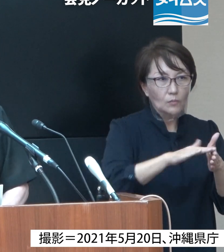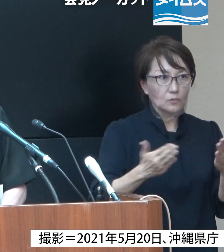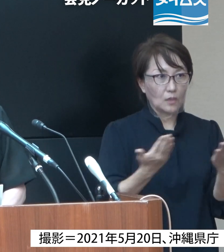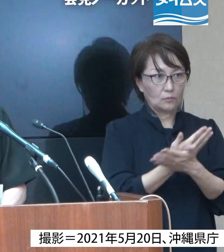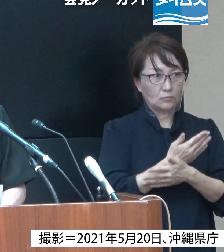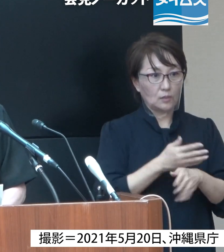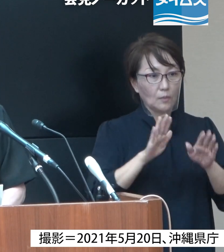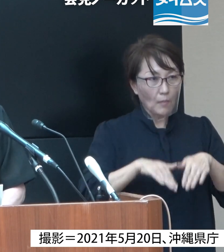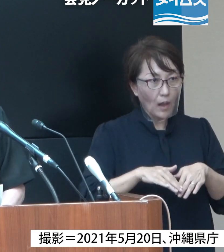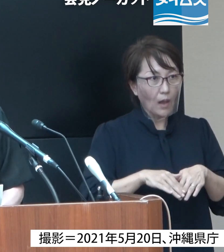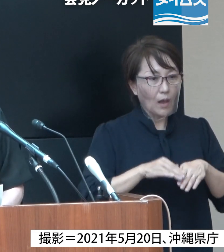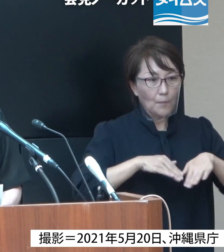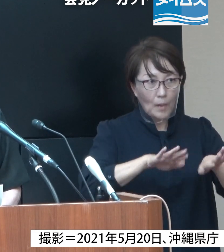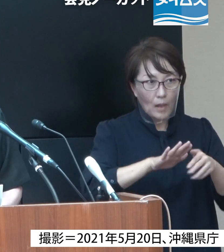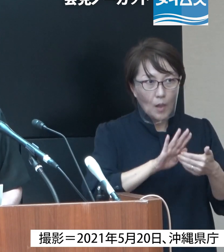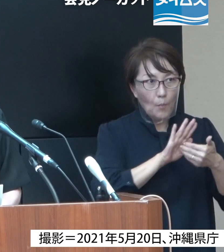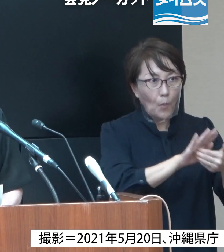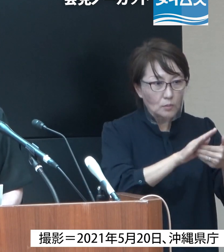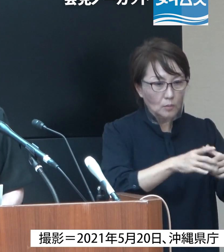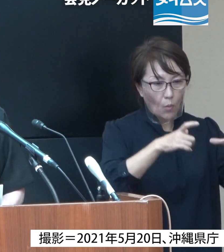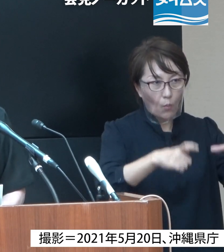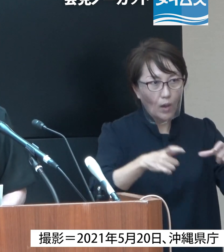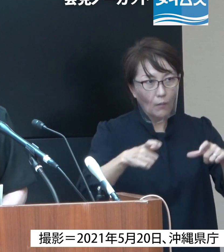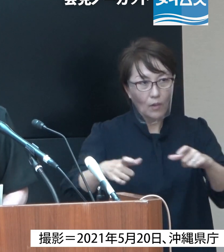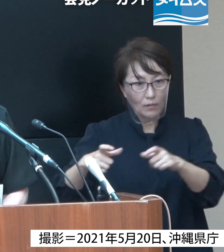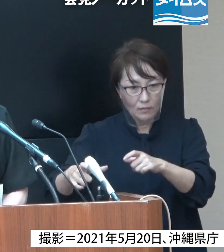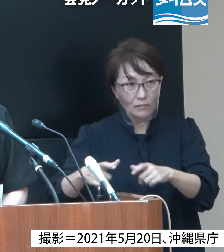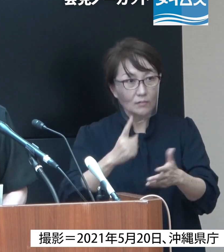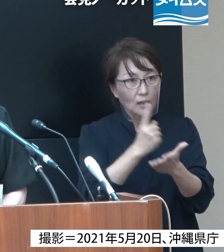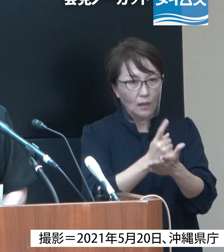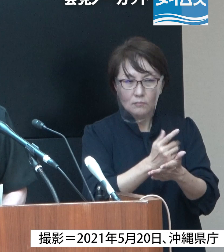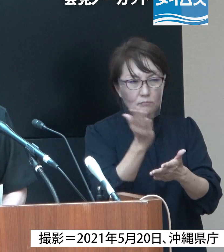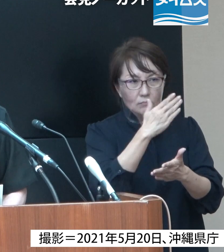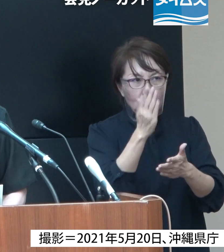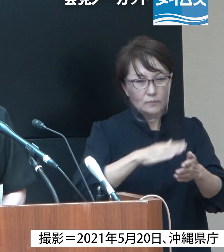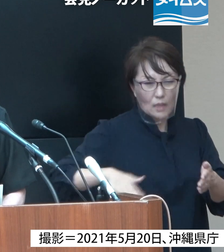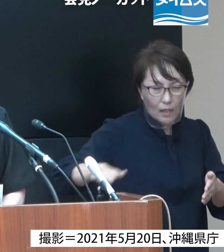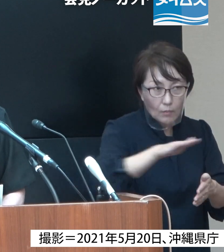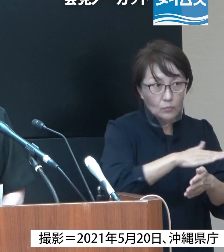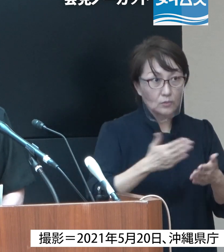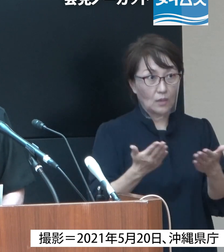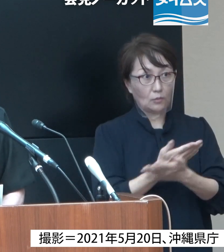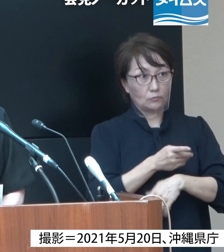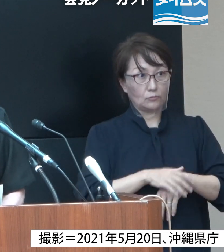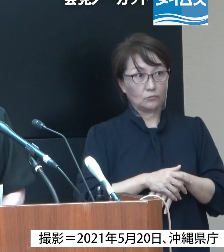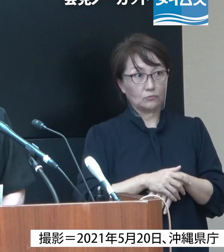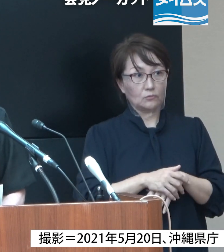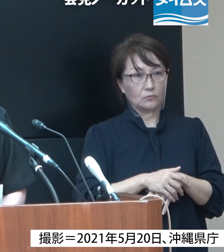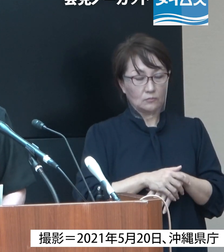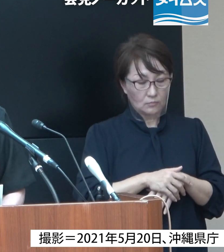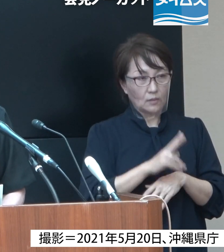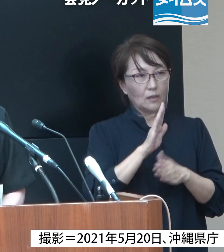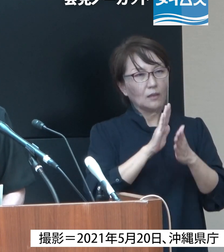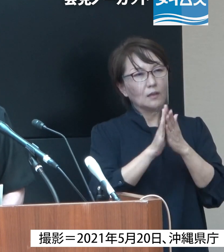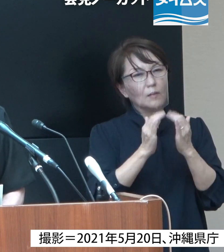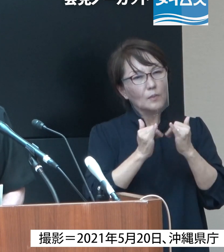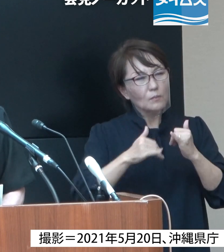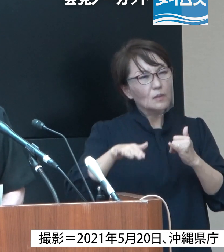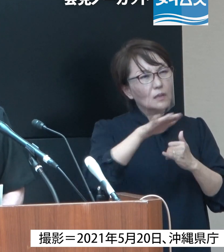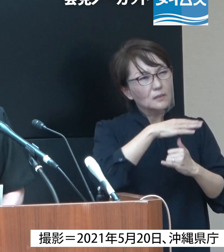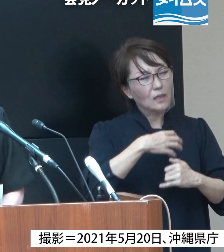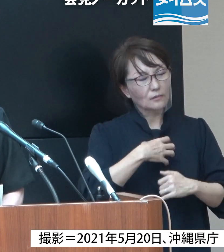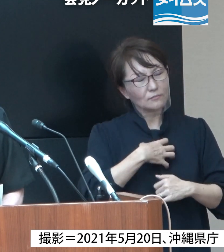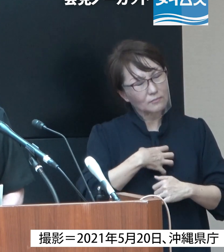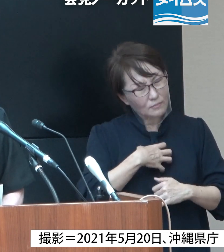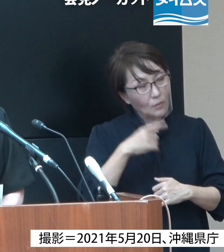ているその、区分がなくなりますから、より、皆さんにとっては、大変心苦しいのですが、このコ